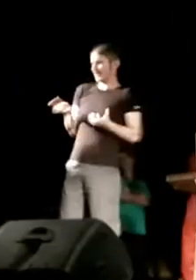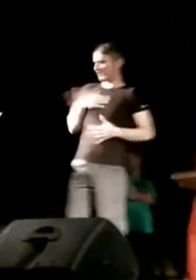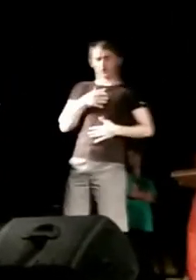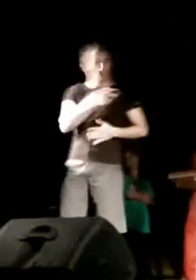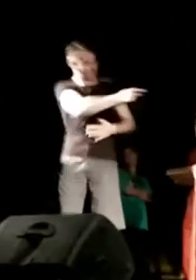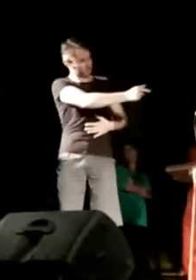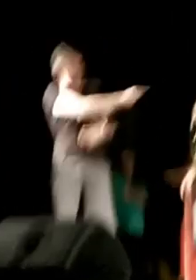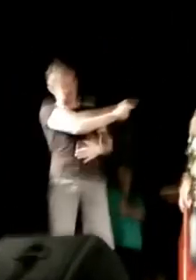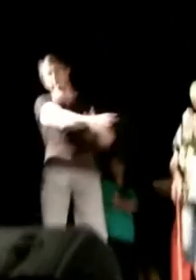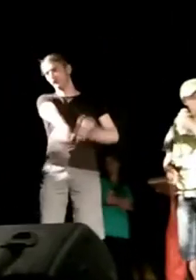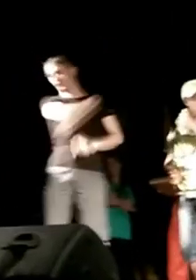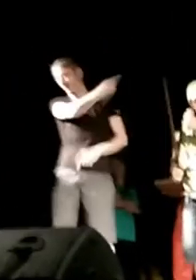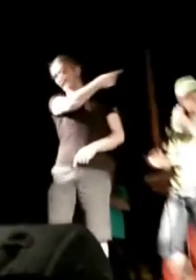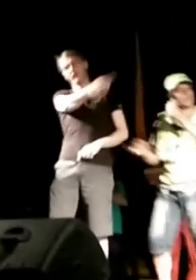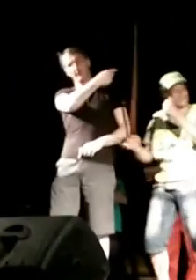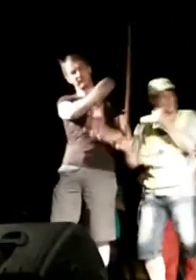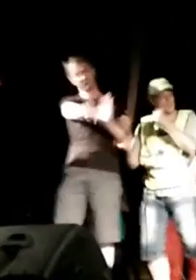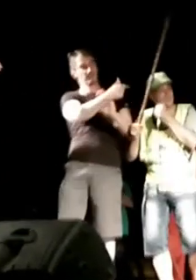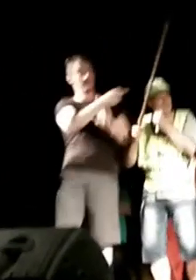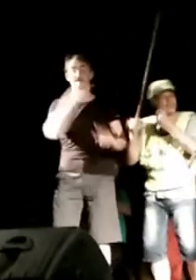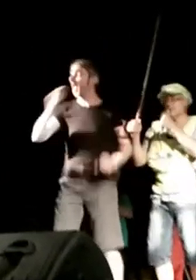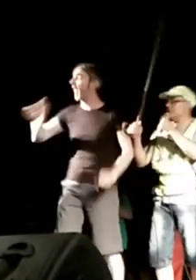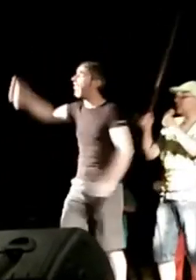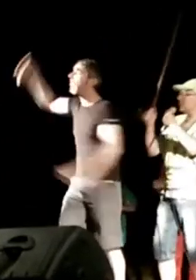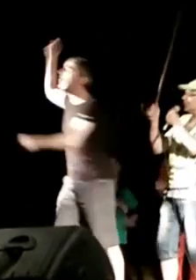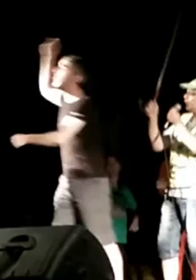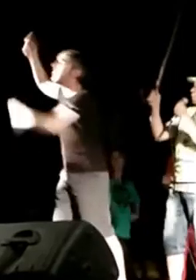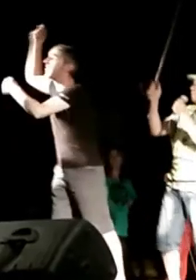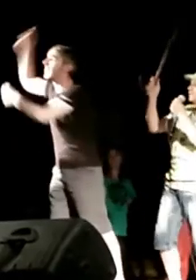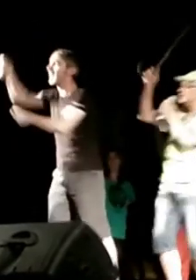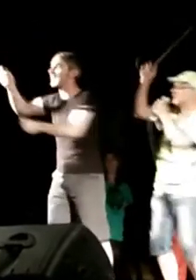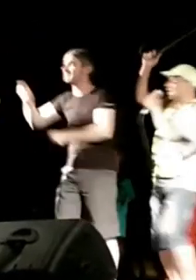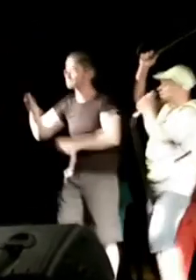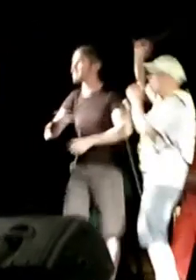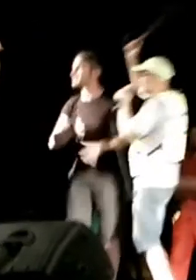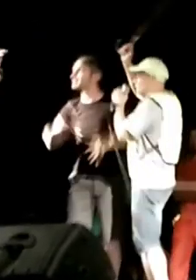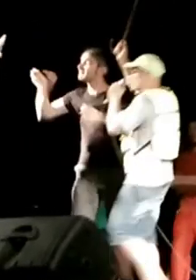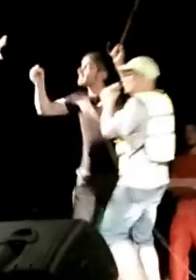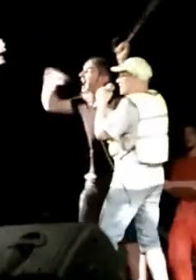Vagi retirant, sisplau, perquè aquí hem de netejar el pis que tenim aquí.